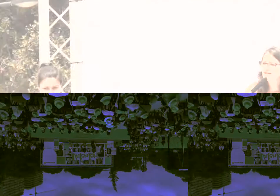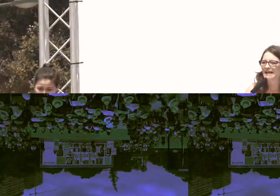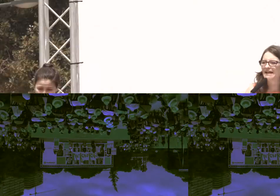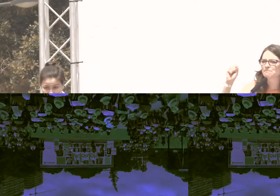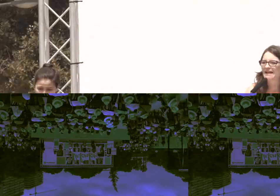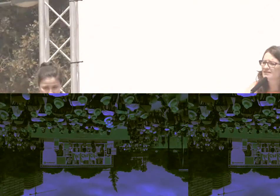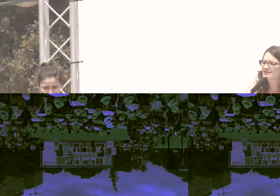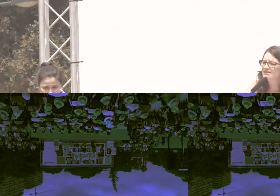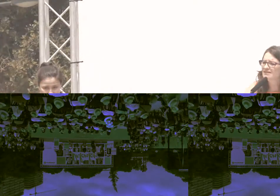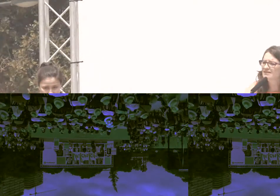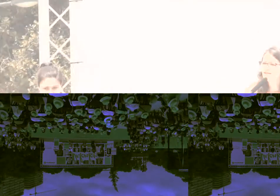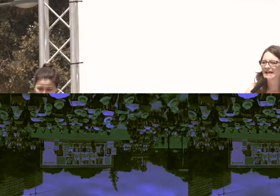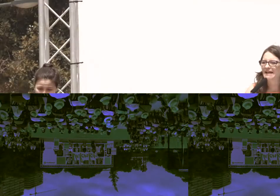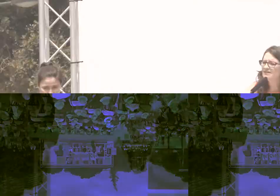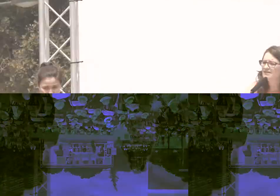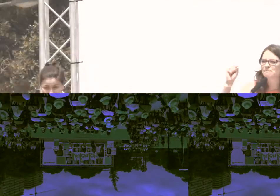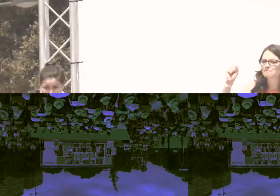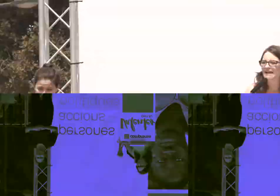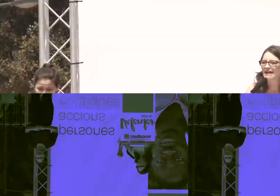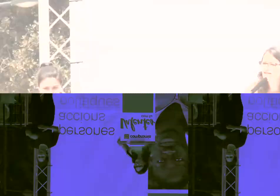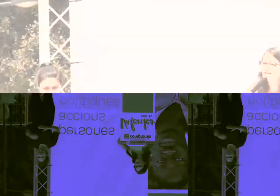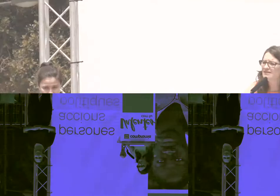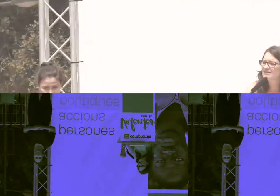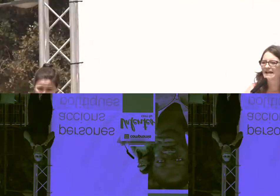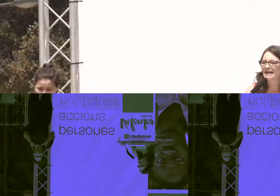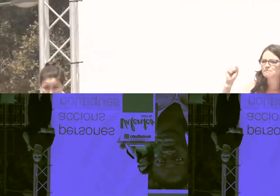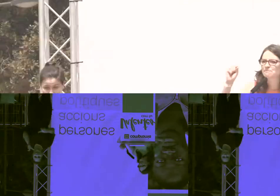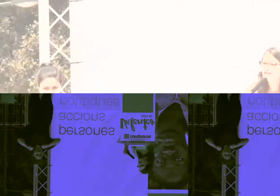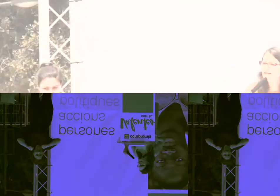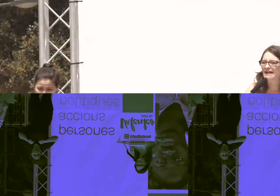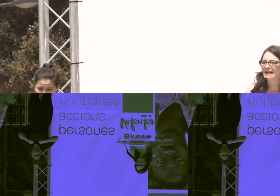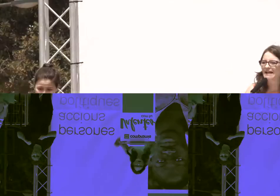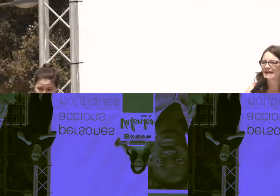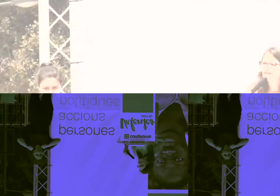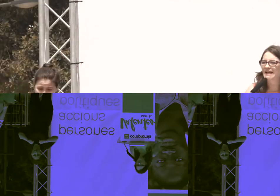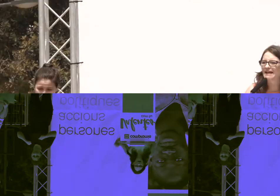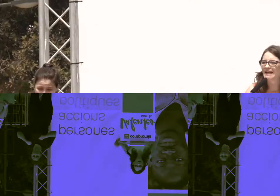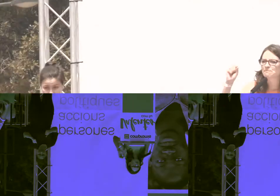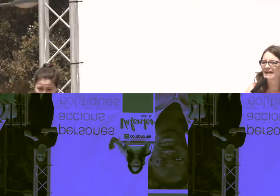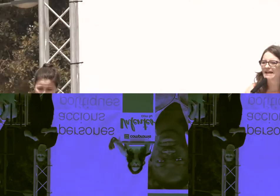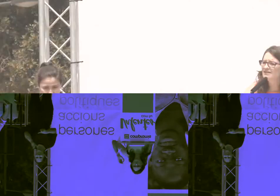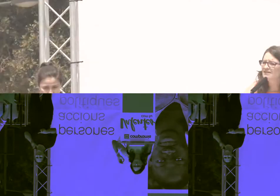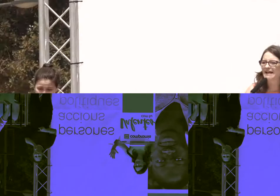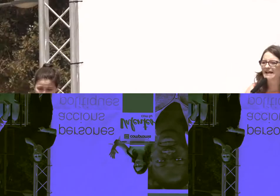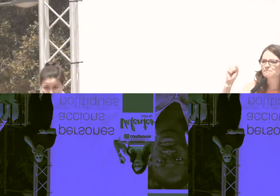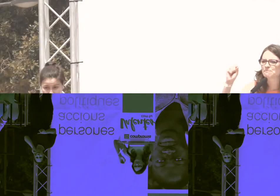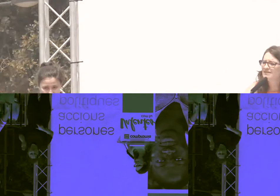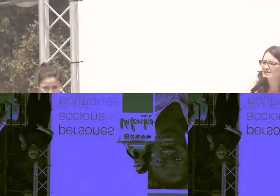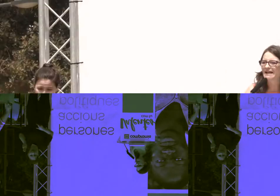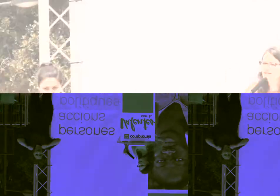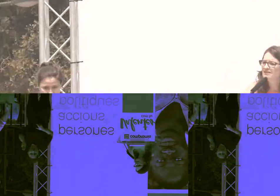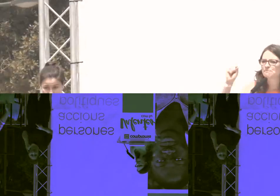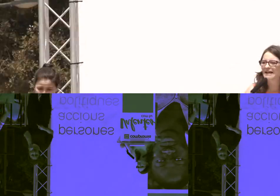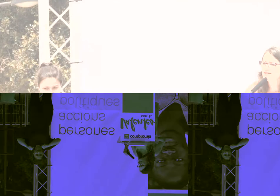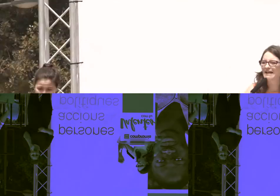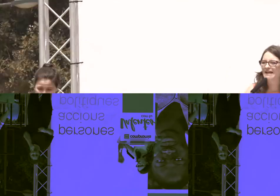En 2015, a les persones majors que estan en residències, el Partit Popular els confiscava les pagues